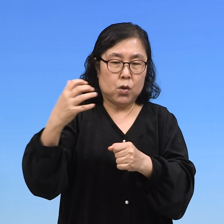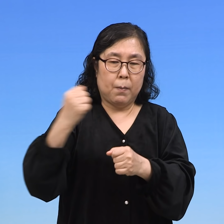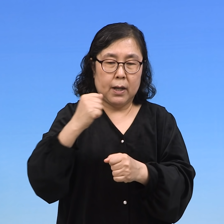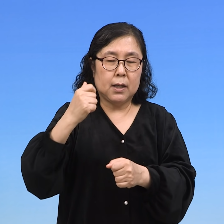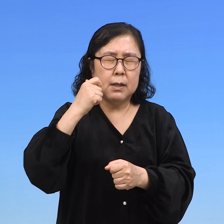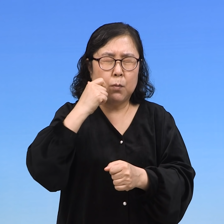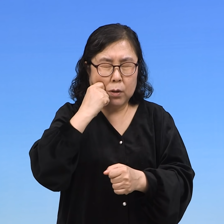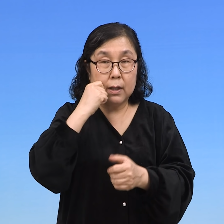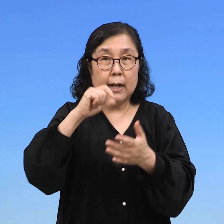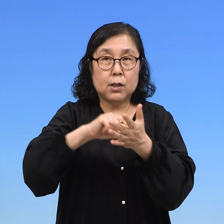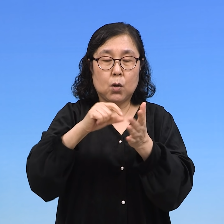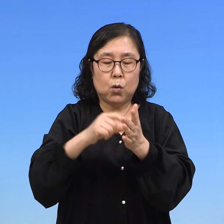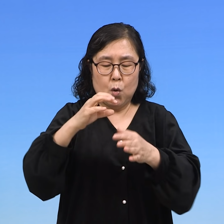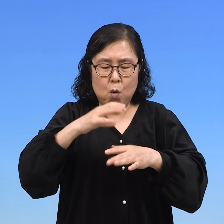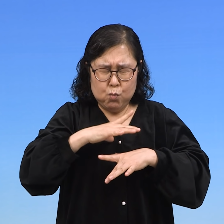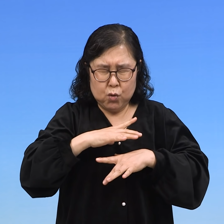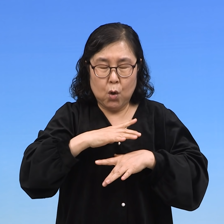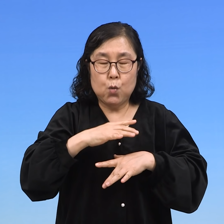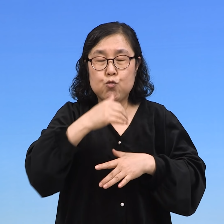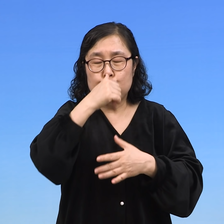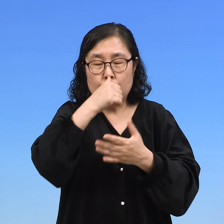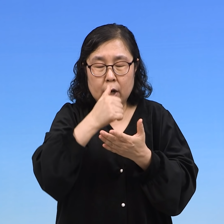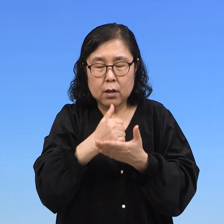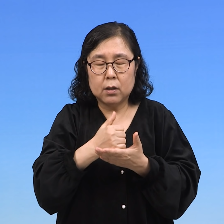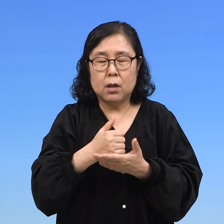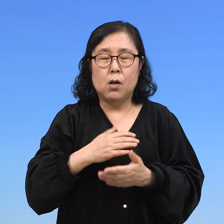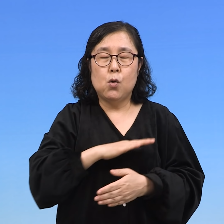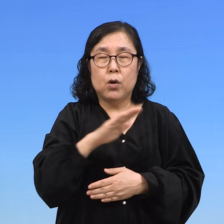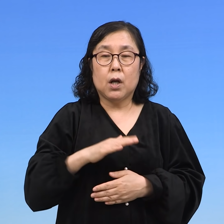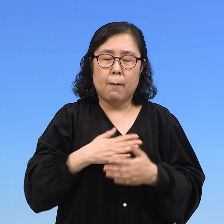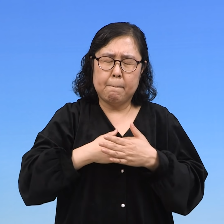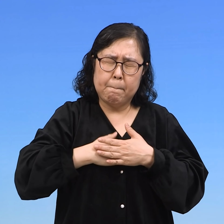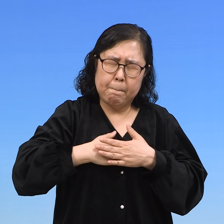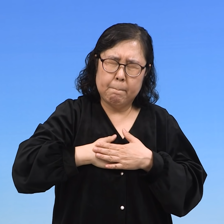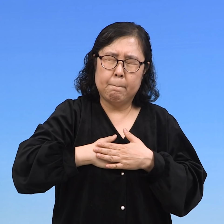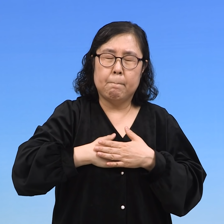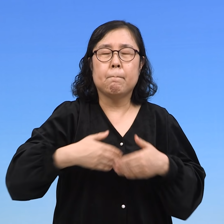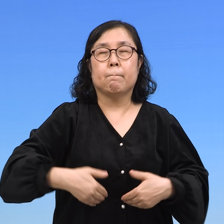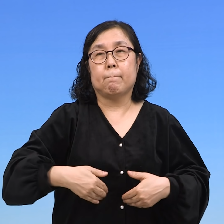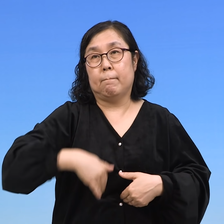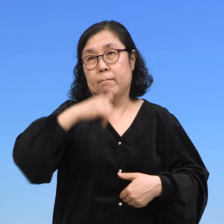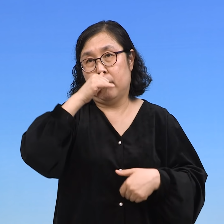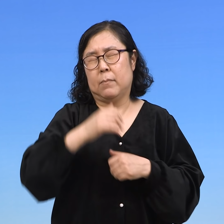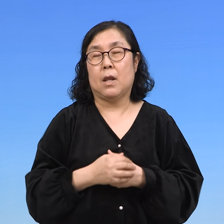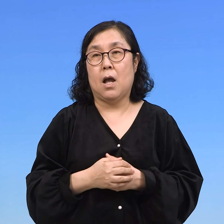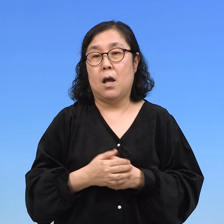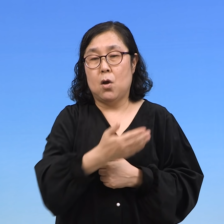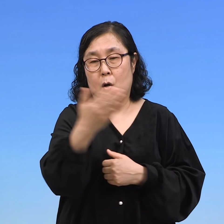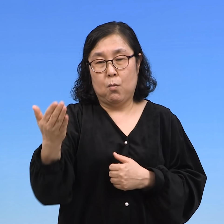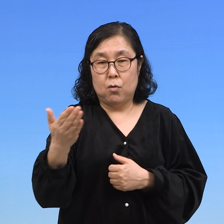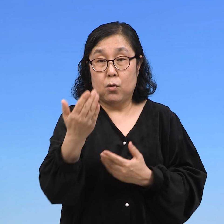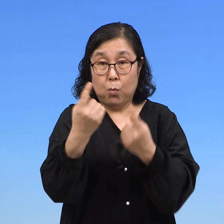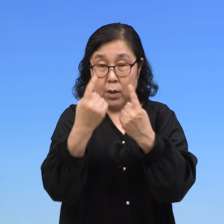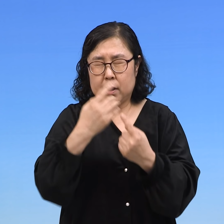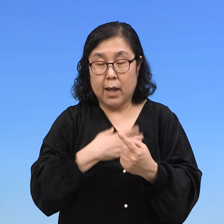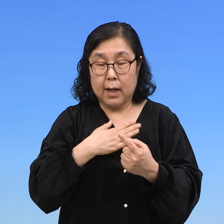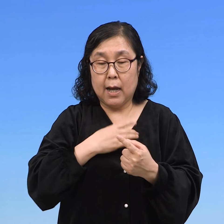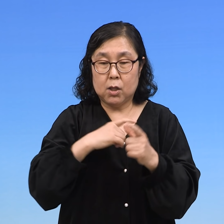무서운 죄라는 걸 항상 두려워해야 돼요 오늘 여러분 저와 여러분 중에서 여러분보다는 죄가 더 위험해요